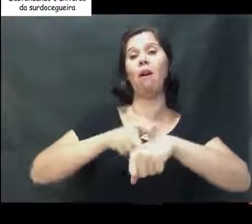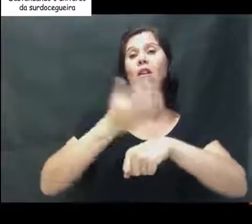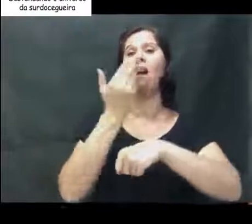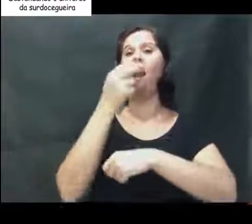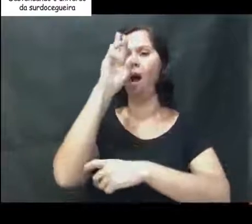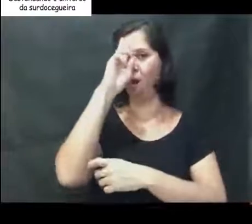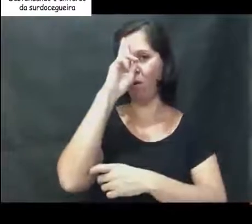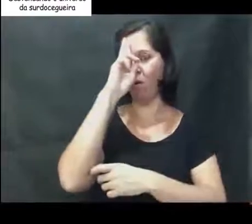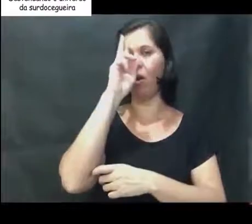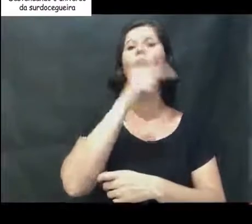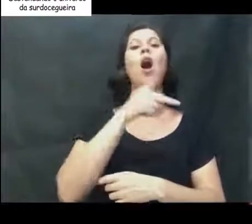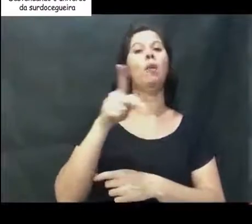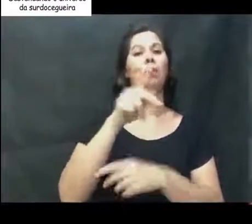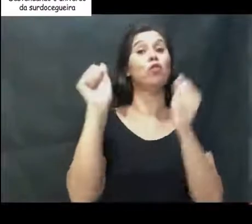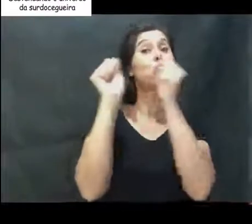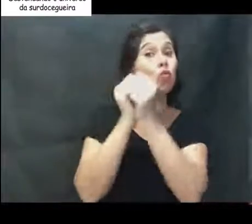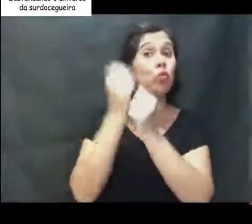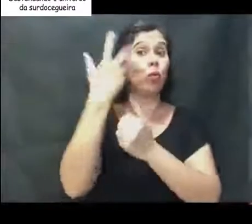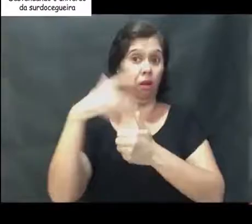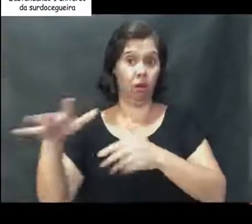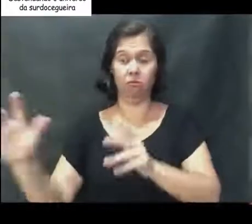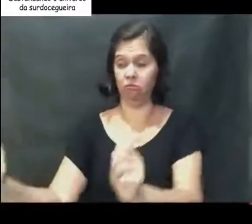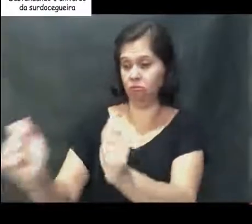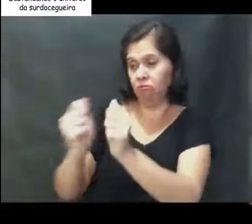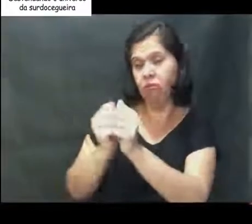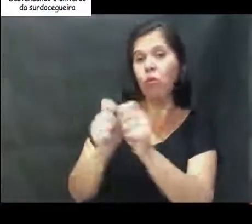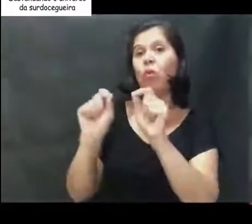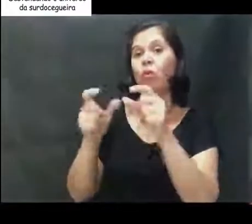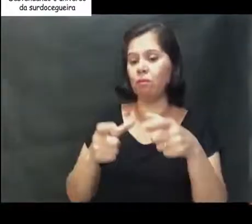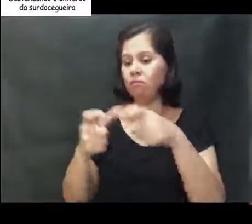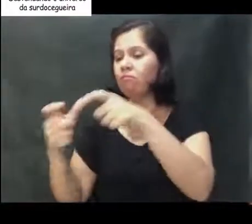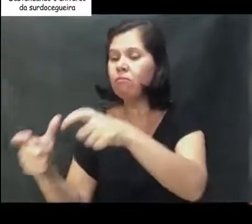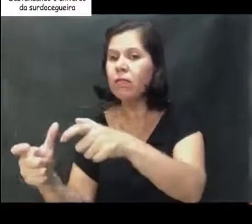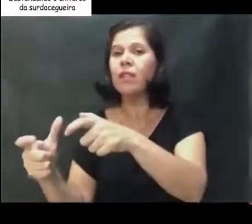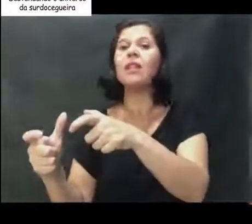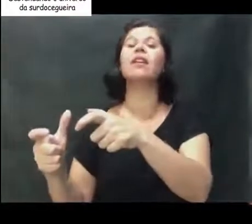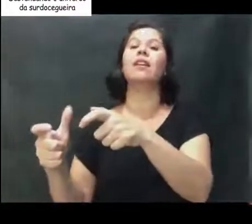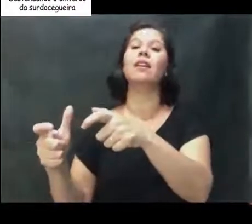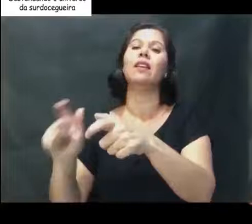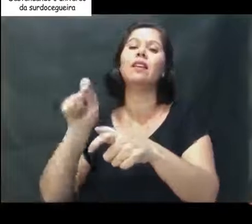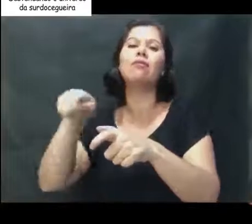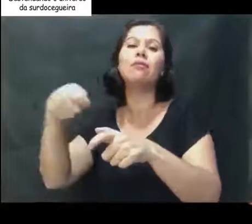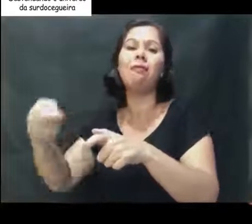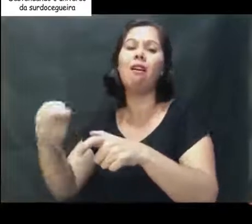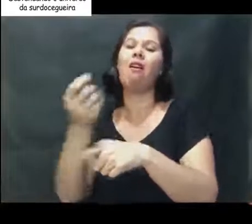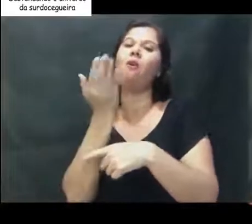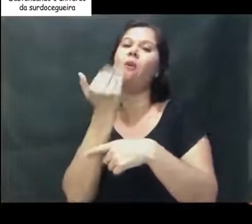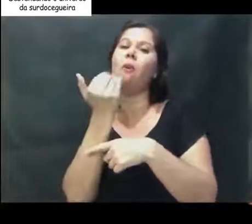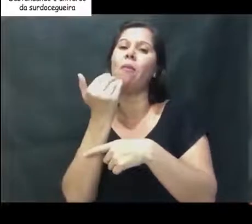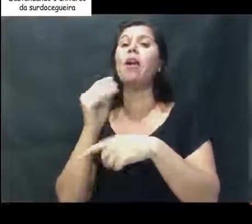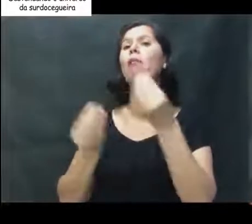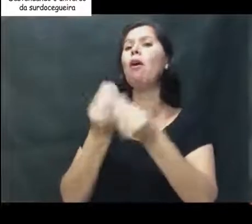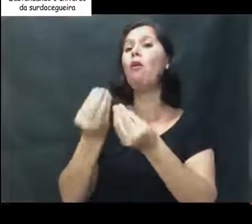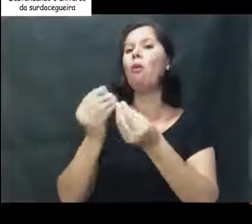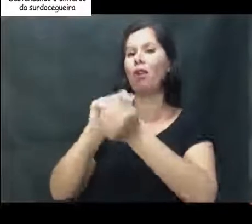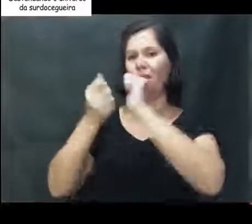a professora pesquisava junto com a criança o pratinho e fazia com ela o gesto de comer, que era a palma da mão aberta encostando